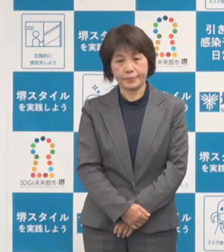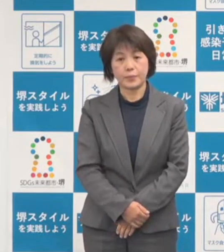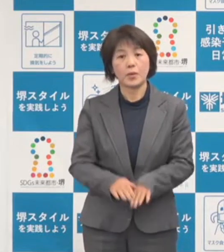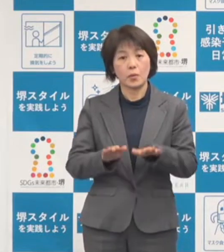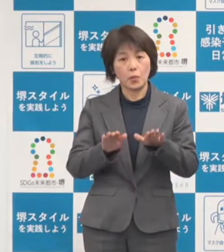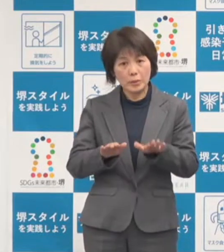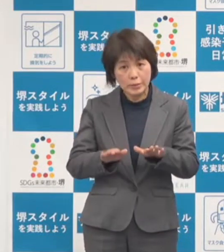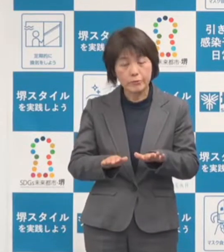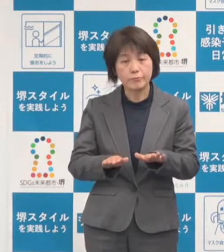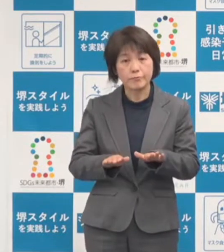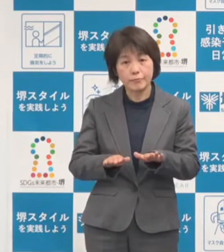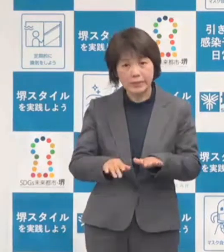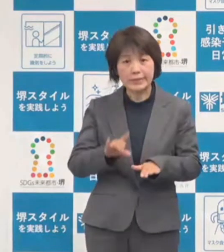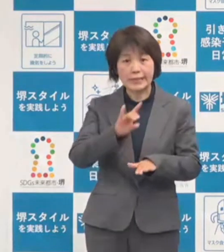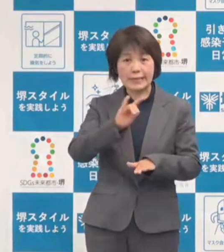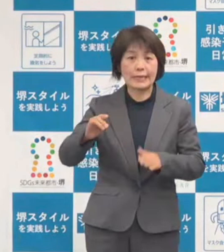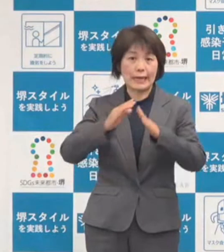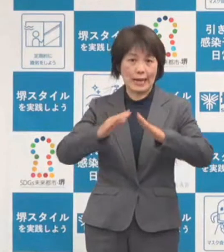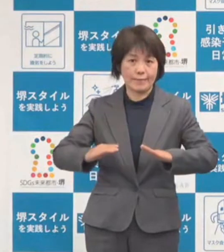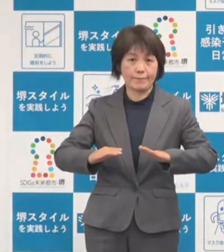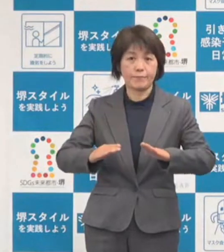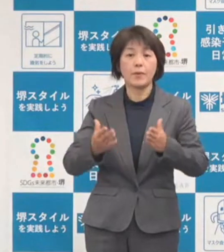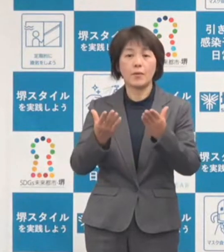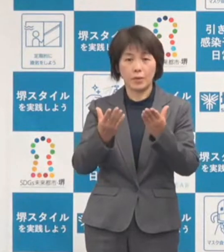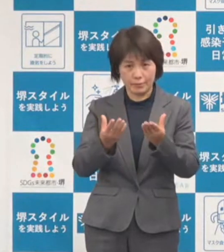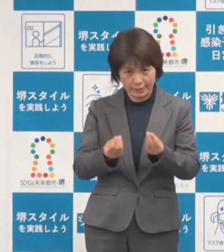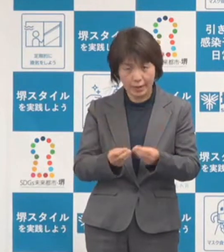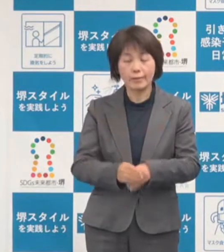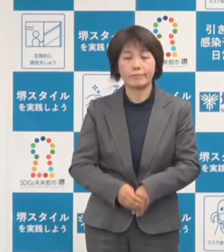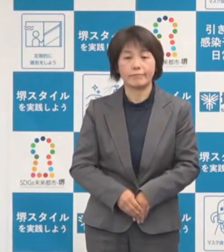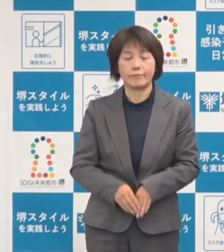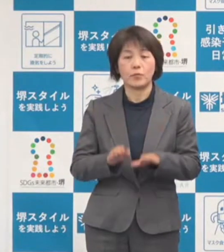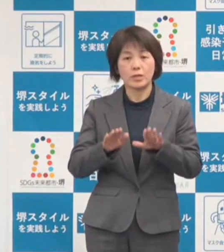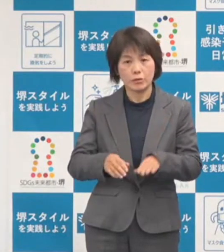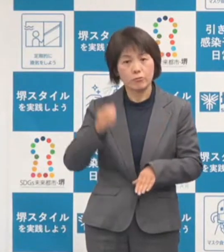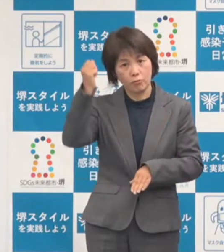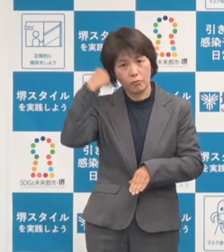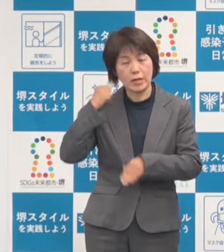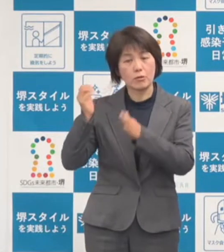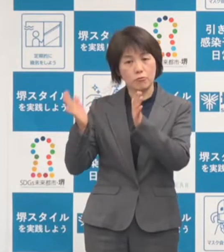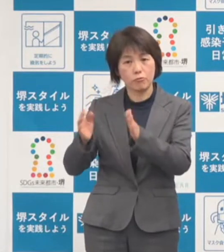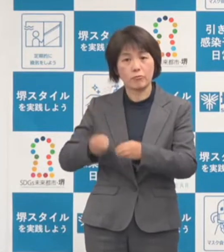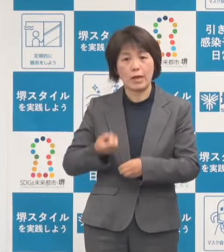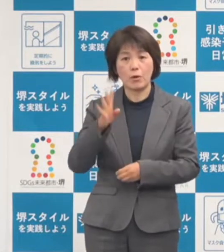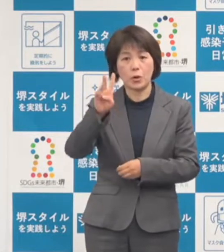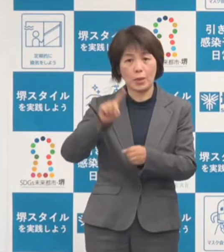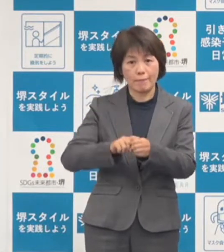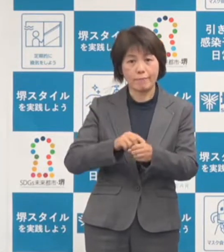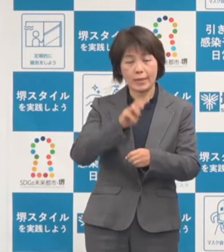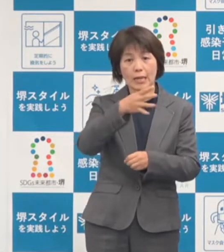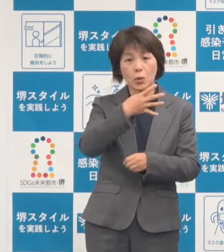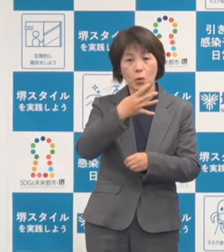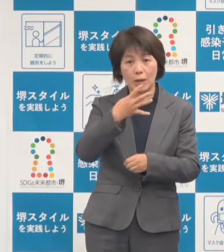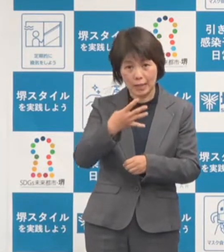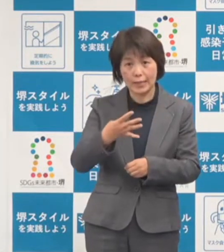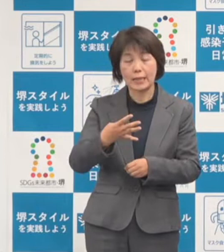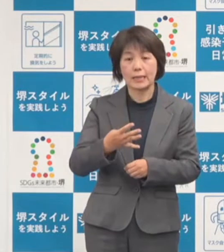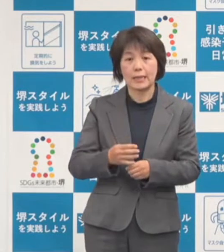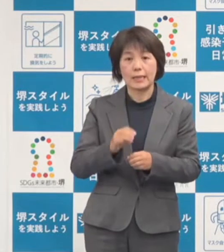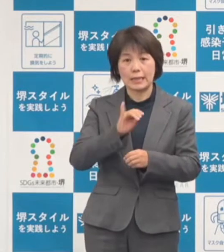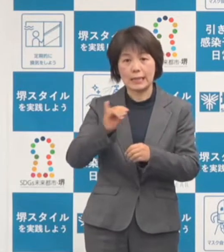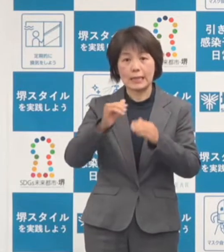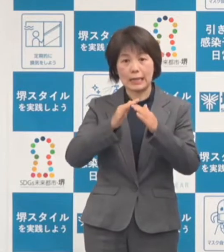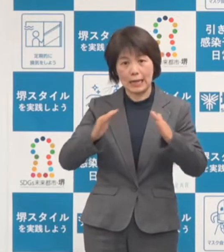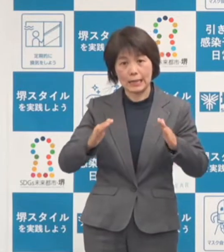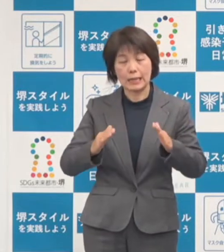本日、まず議会を終えてということで、本日、午前中、令和4年第4回市議会が閉会をし